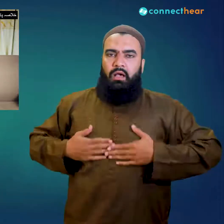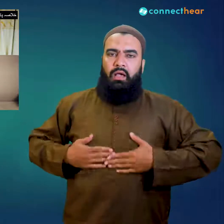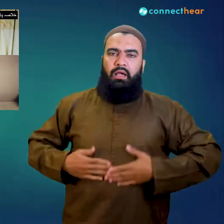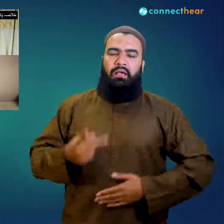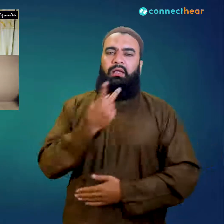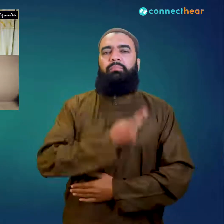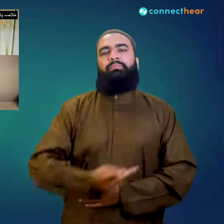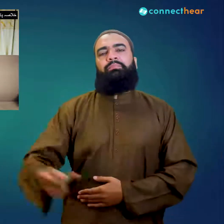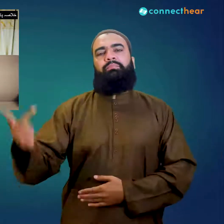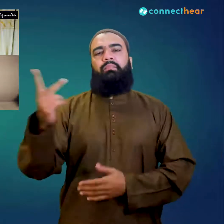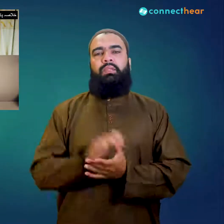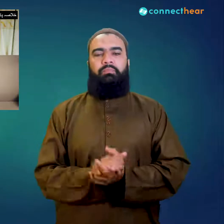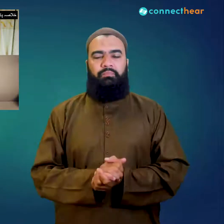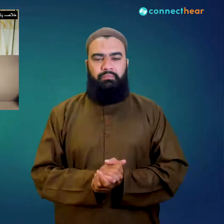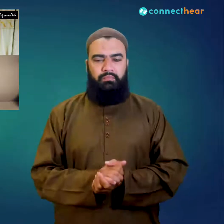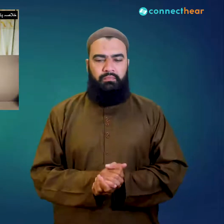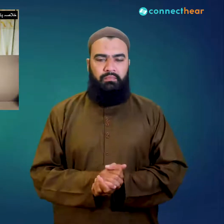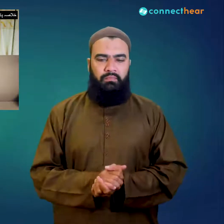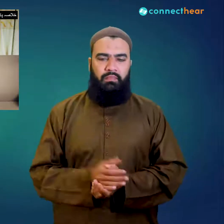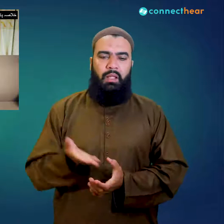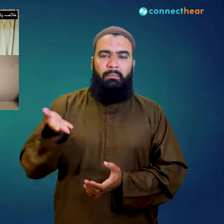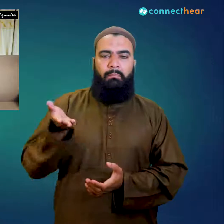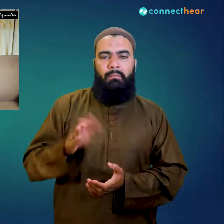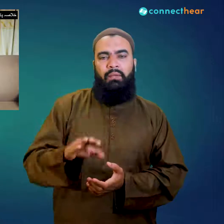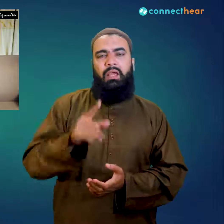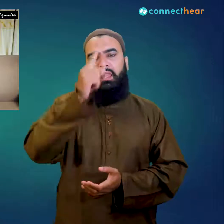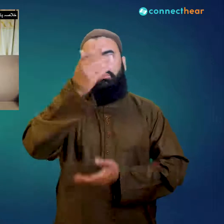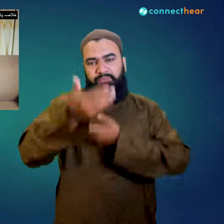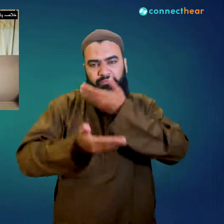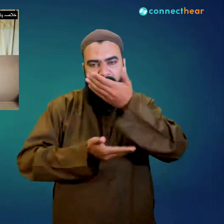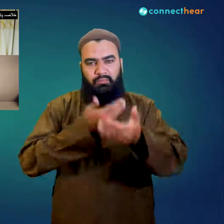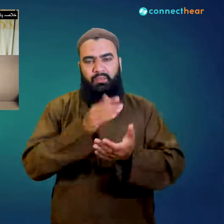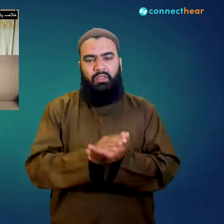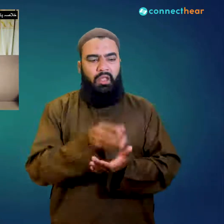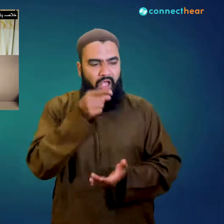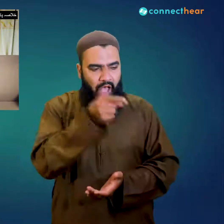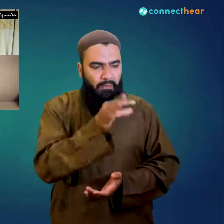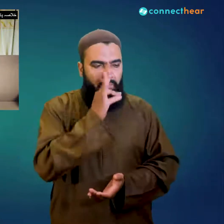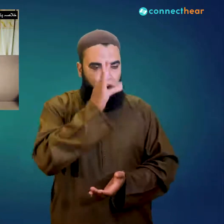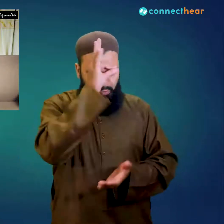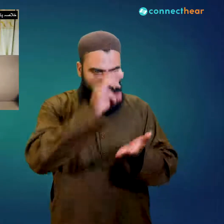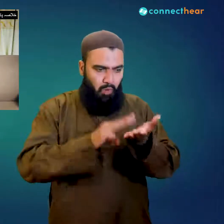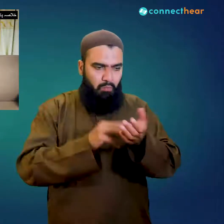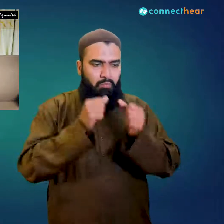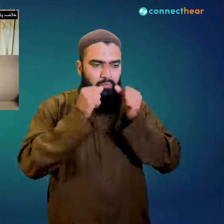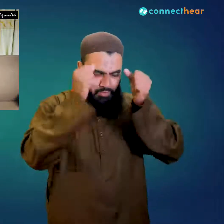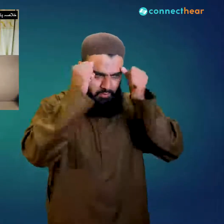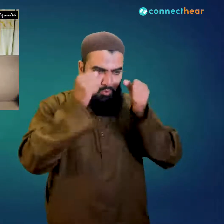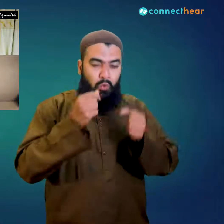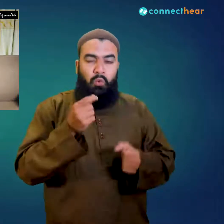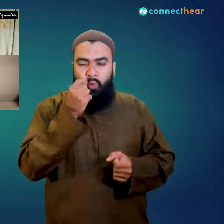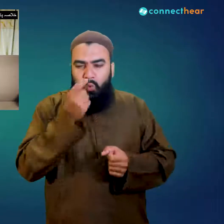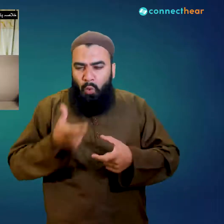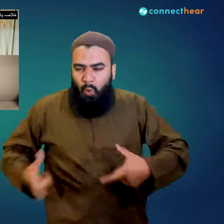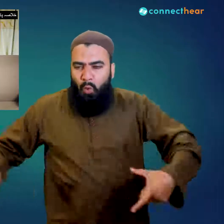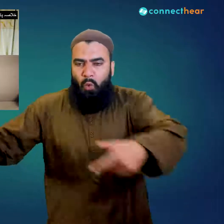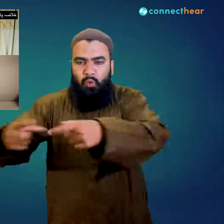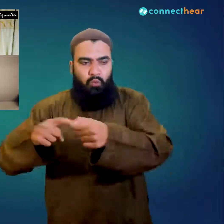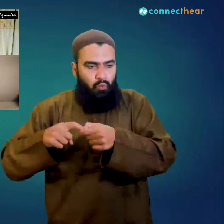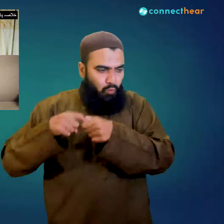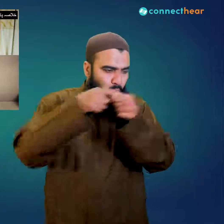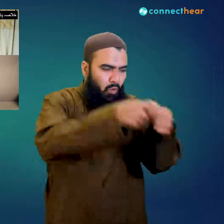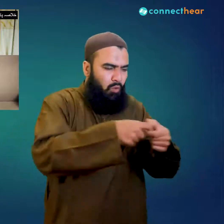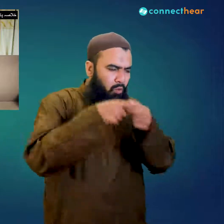میں ان سے بہت قریب ہوں، اور میں ان کی پکار کو سنتا بھی ہوں، قبول بھی کرتا ہوں جب وہ مجھے پکارتے ہیں۔ وَإِذَا